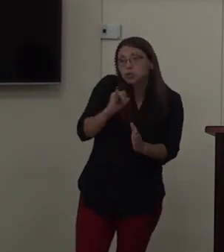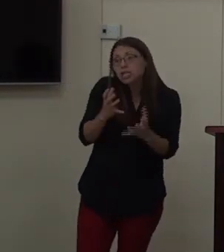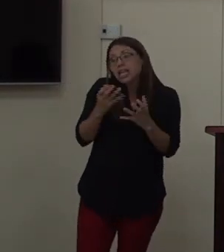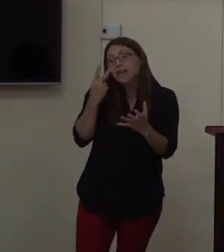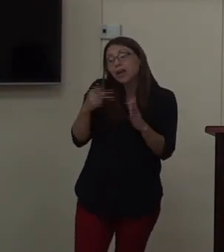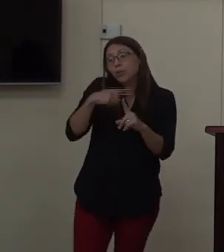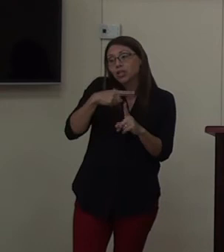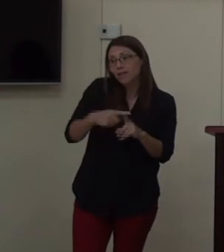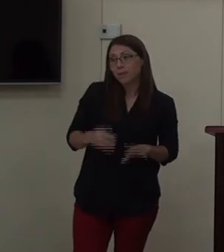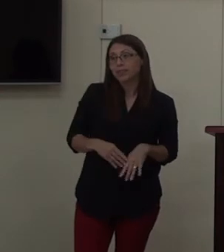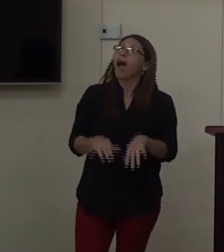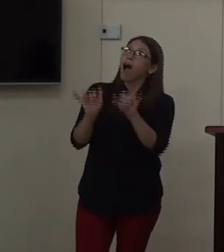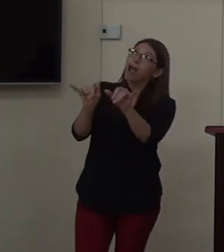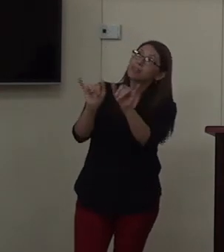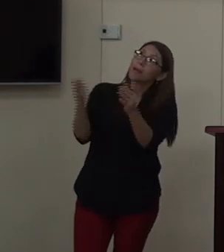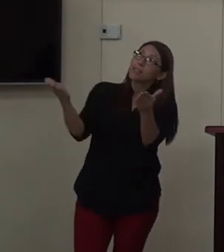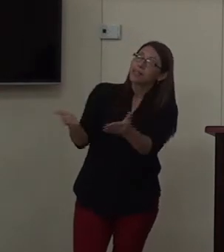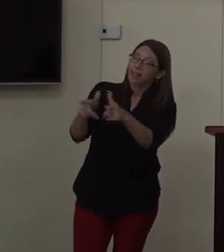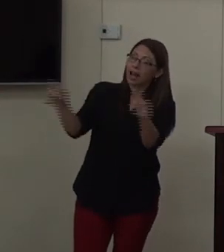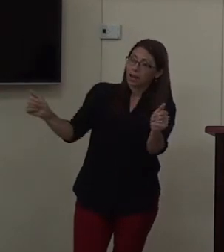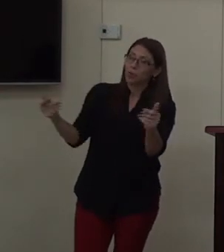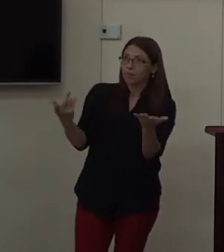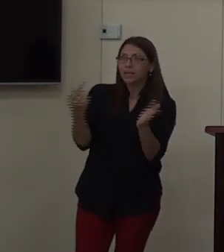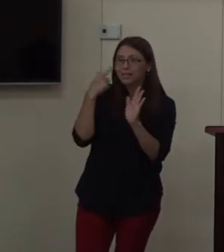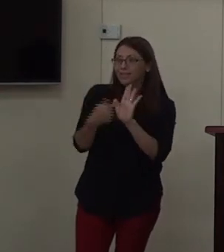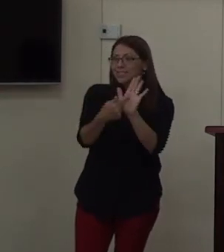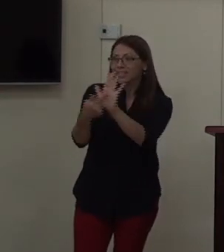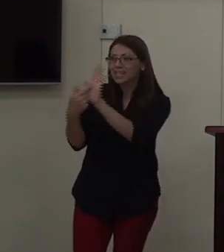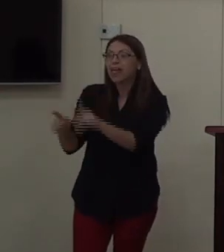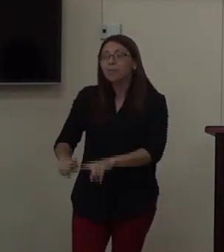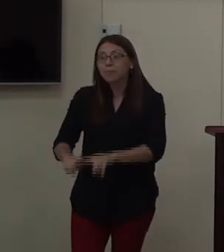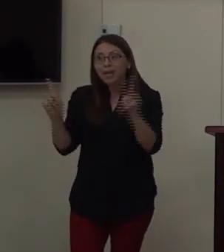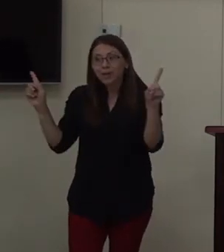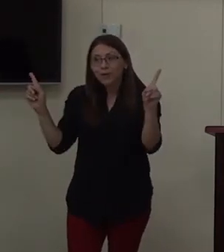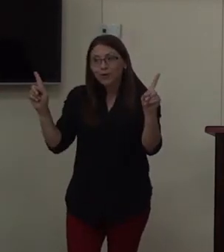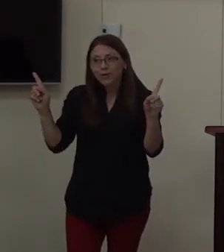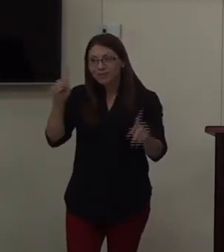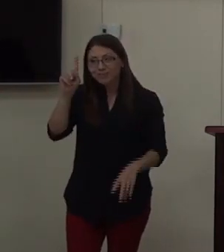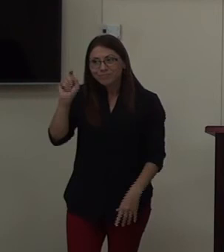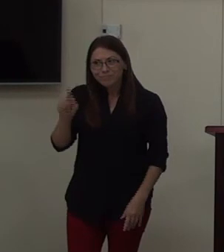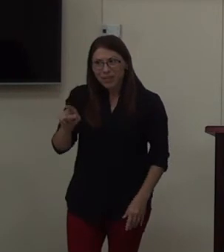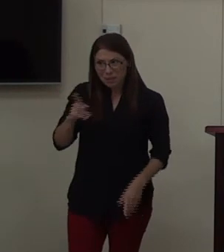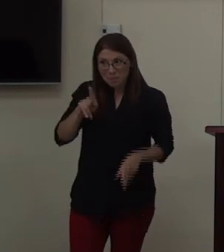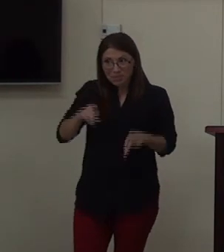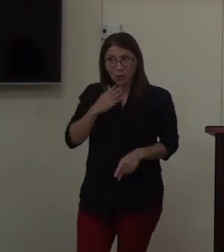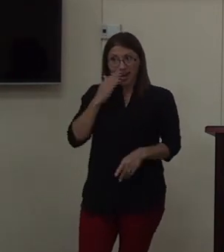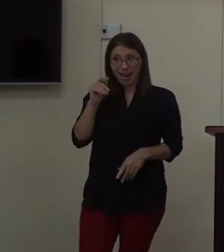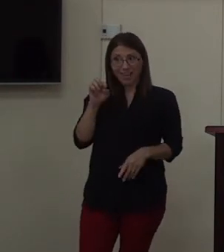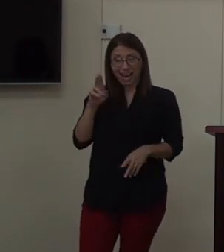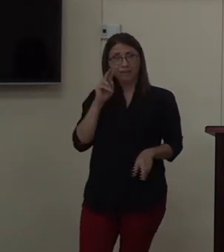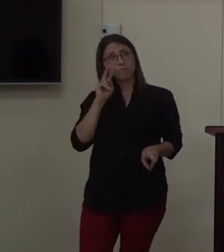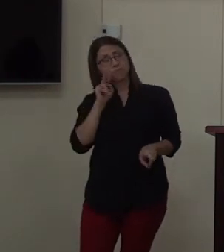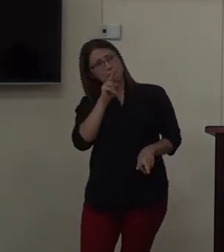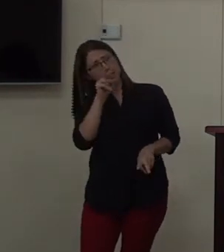ahí presente, ¿verdad? Visibilizada, ¿verdad? Pero la pregunta sería, ¿un cabeca que lea esto va